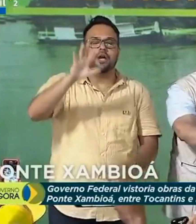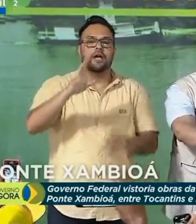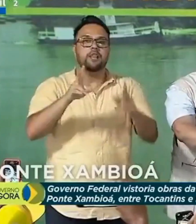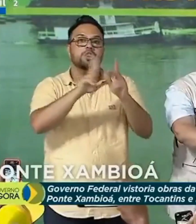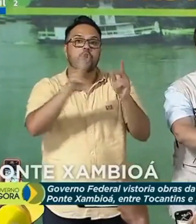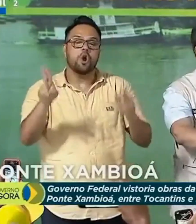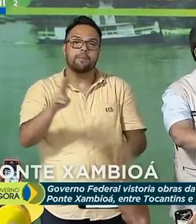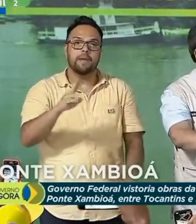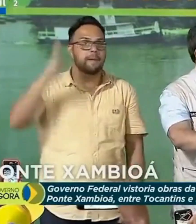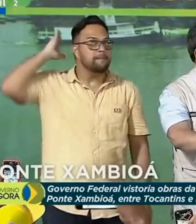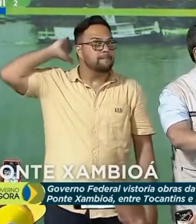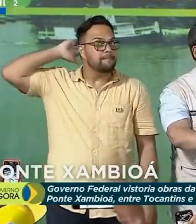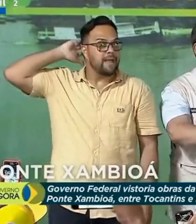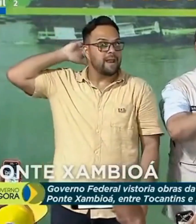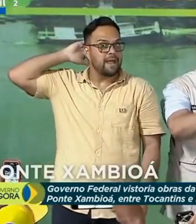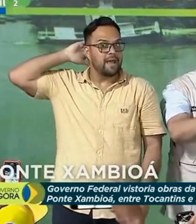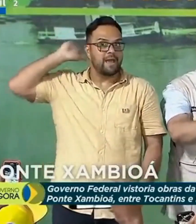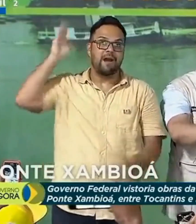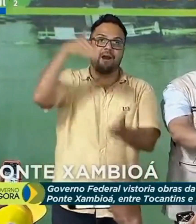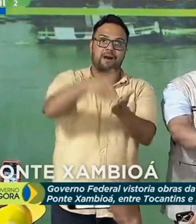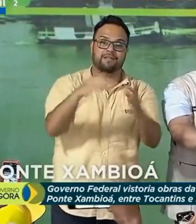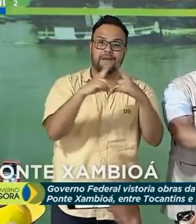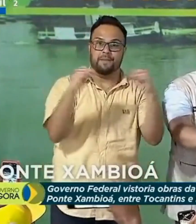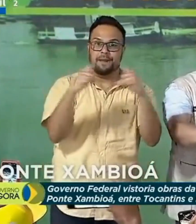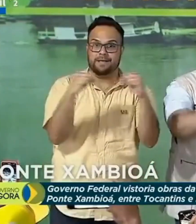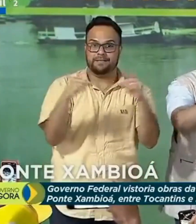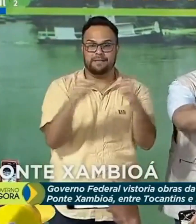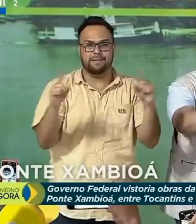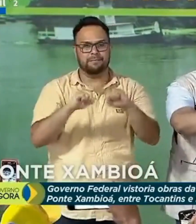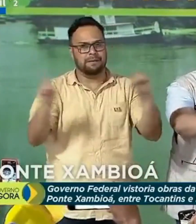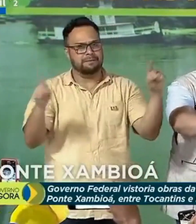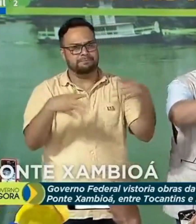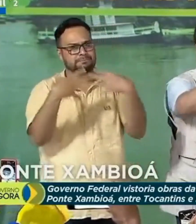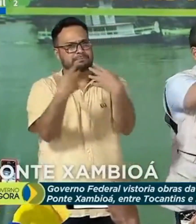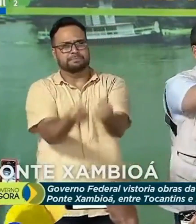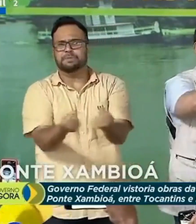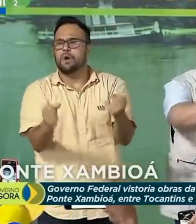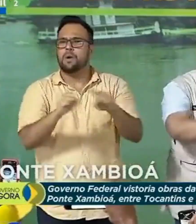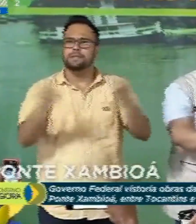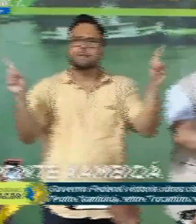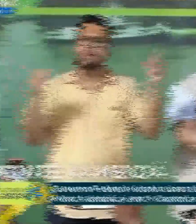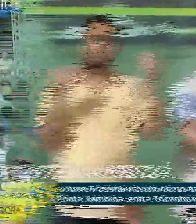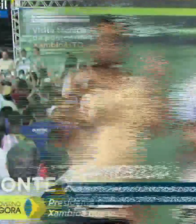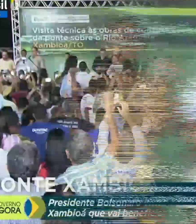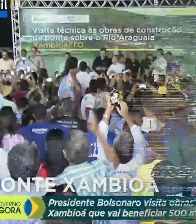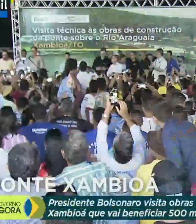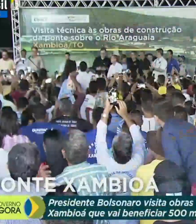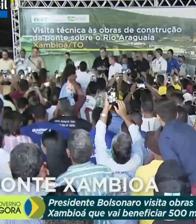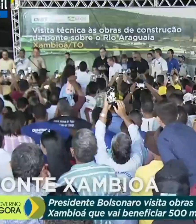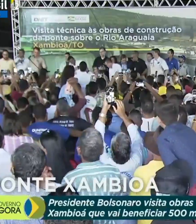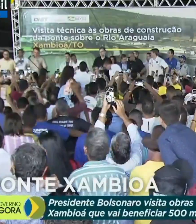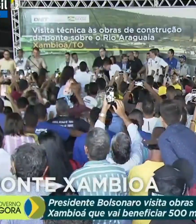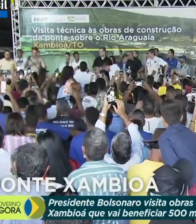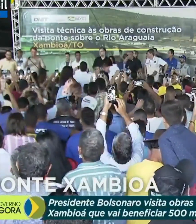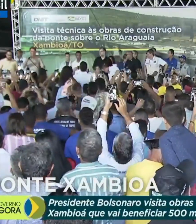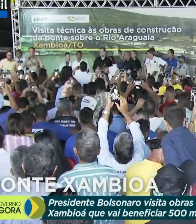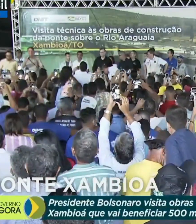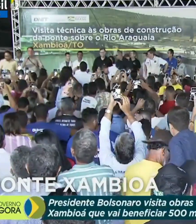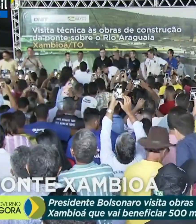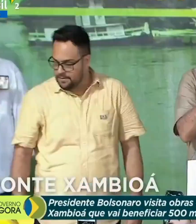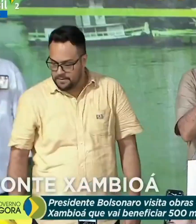Belém-Brasília. Não dava para admitir a essa altura do campeonato a Belém-Brasília sem a ponte.